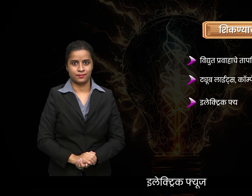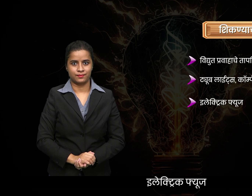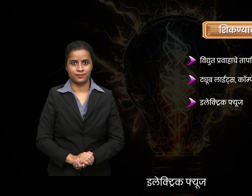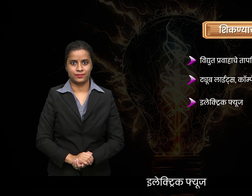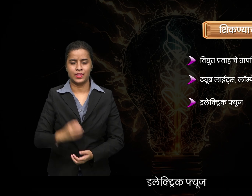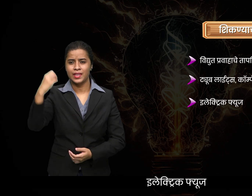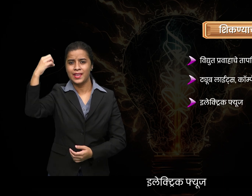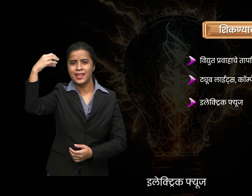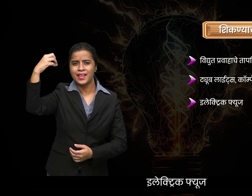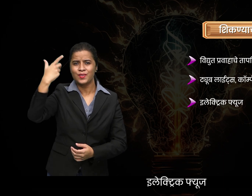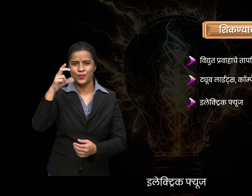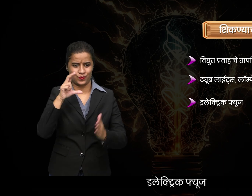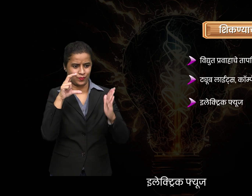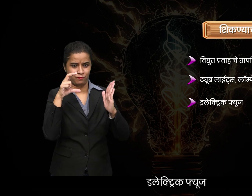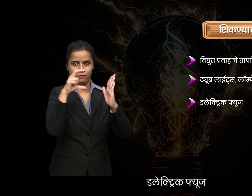इलेक्ट्रिक फ्यूज,